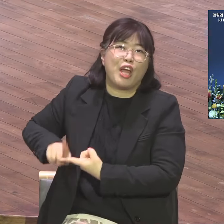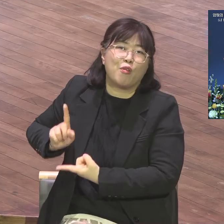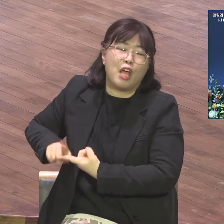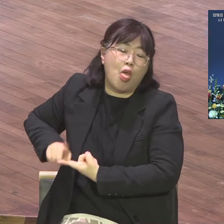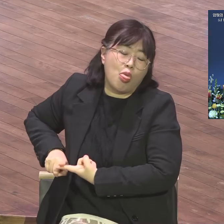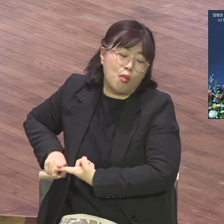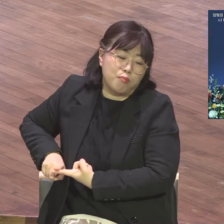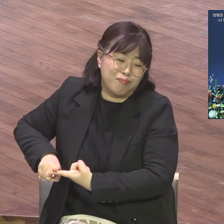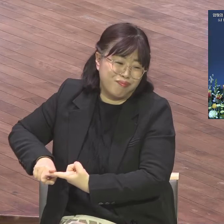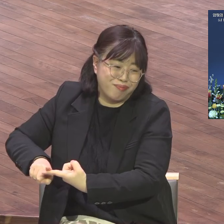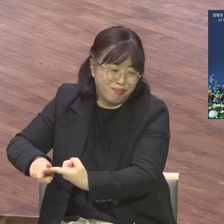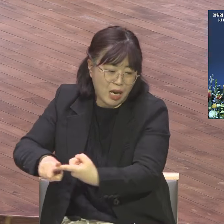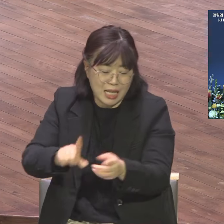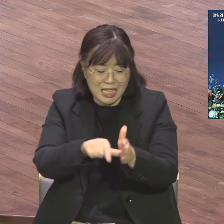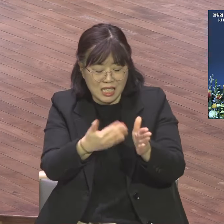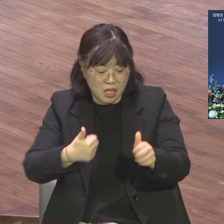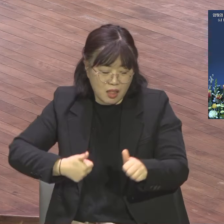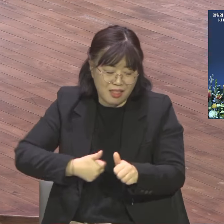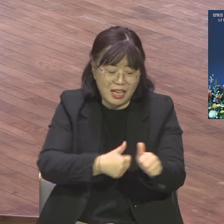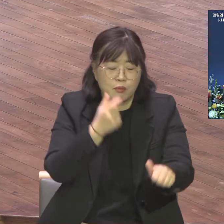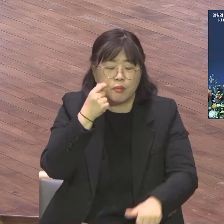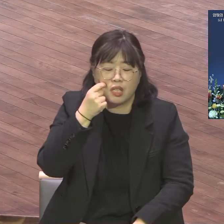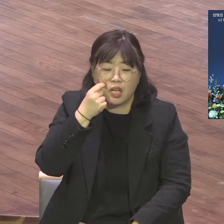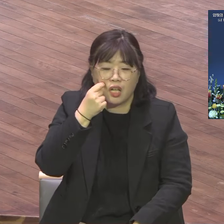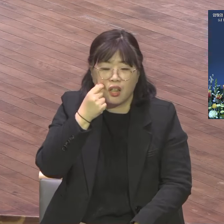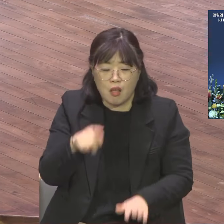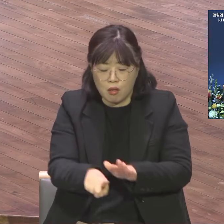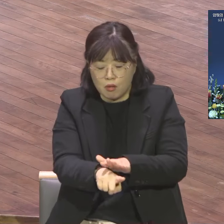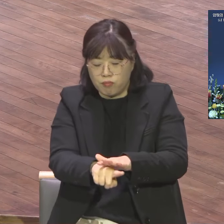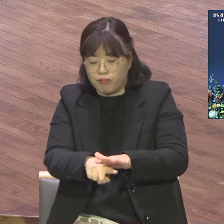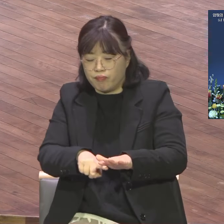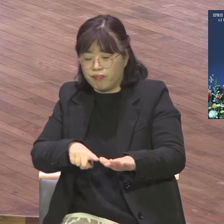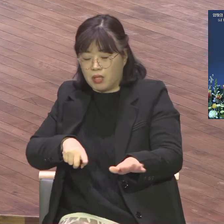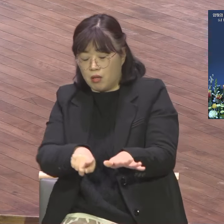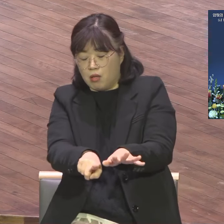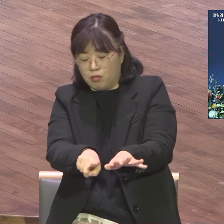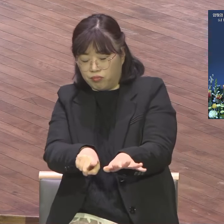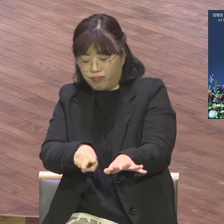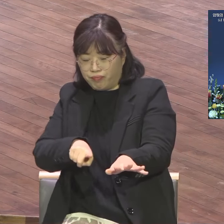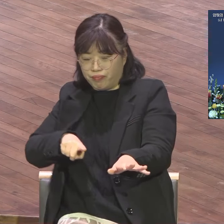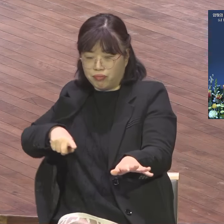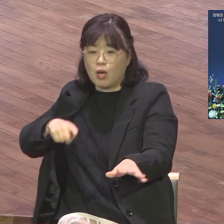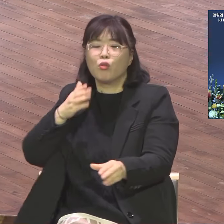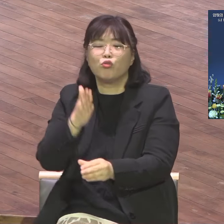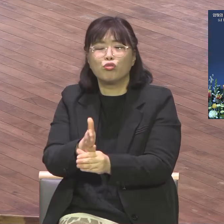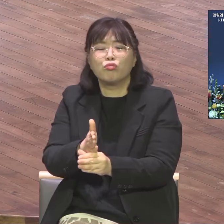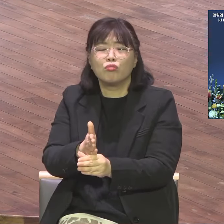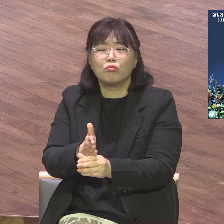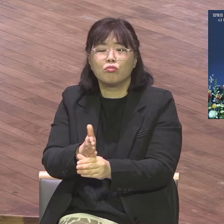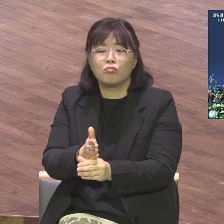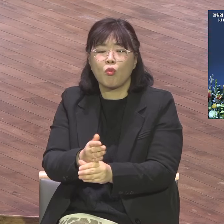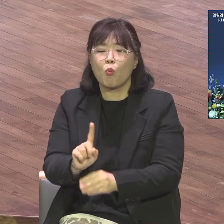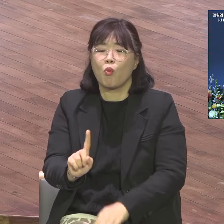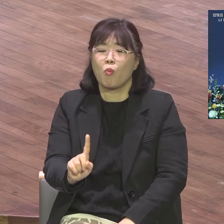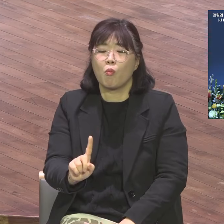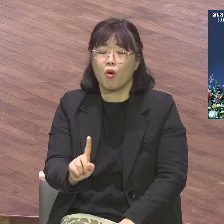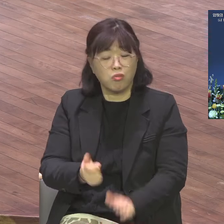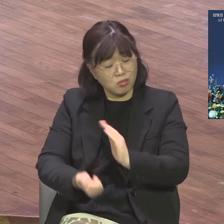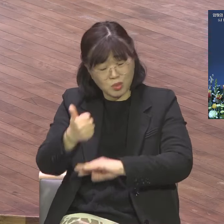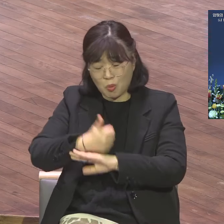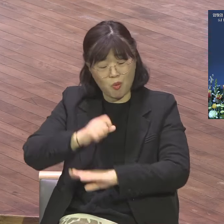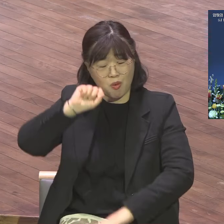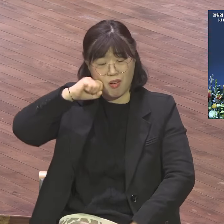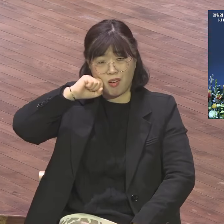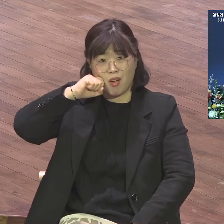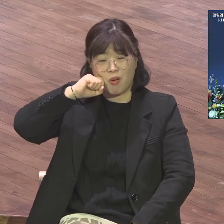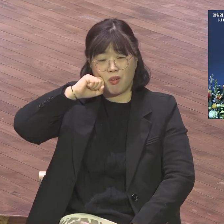시대를 따라가야지. 그래야 그 살아남지. 교회도 마찬가지예요. 세상은 이렇게 막 변화되고 있는데 교회는 막 2000년 전